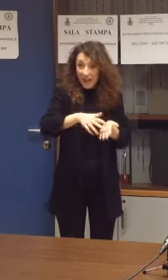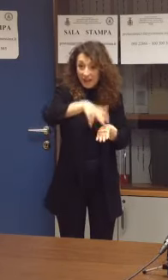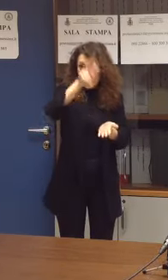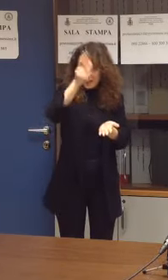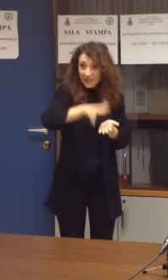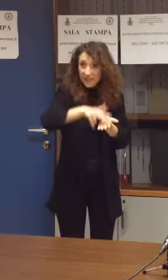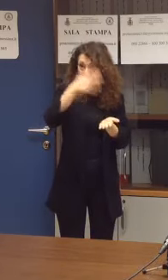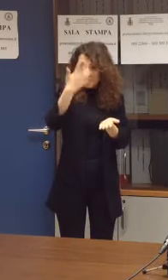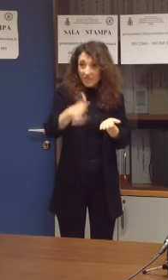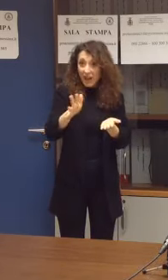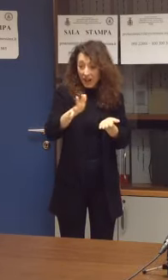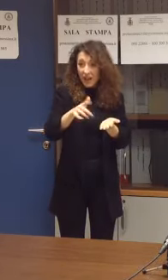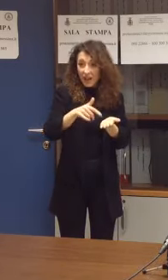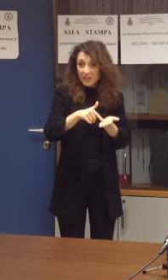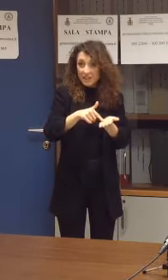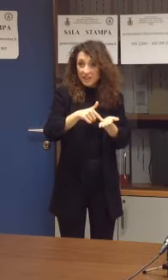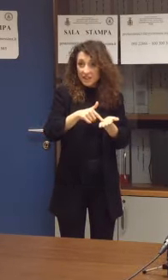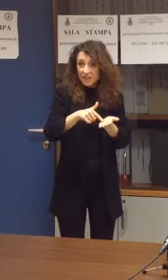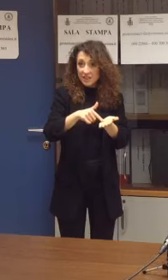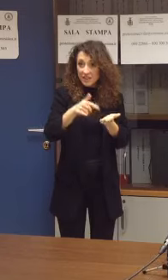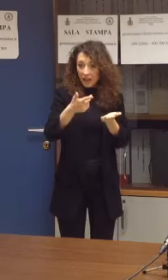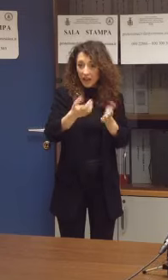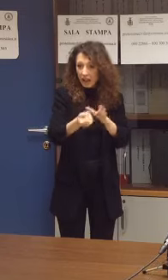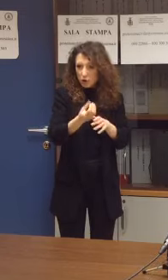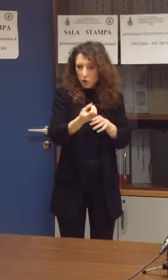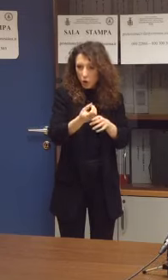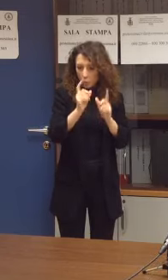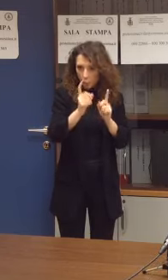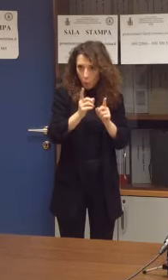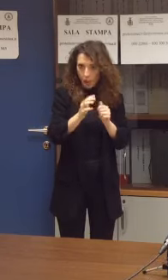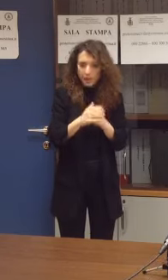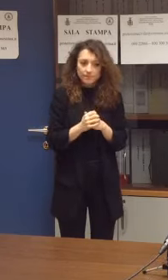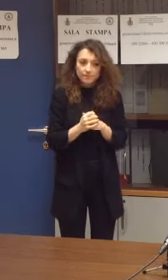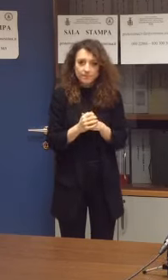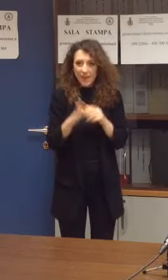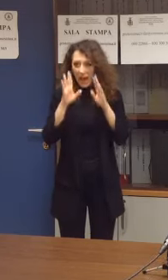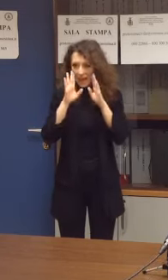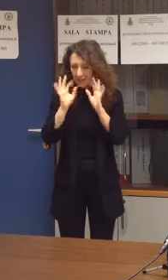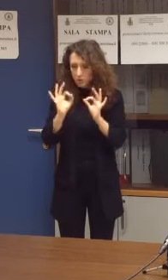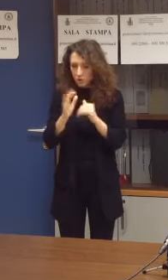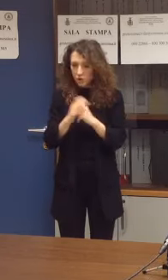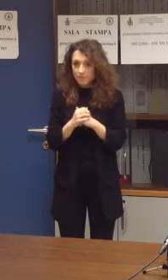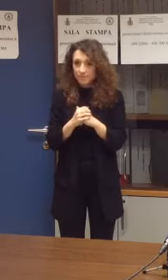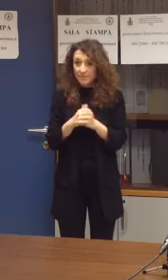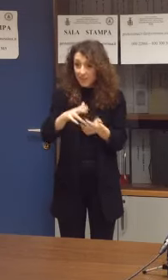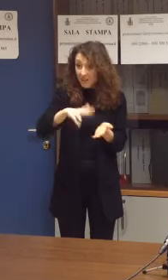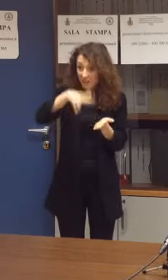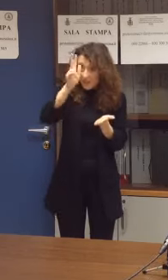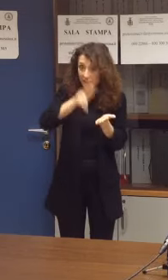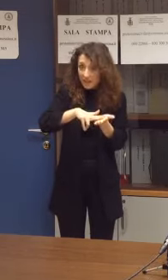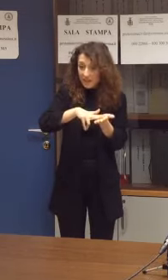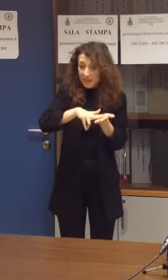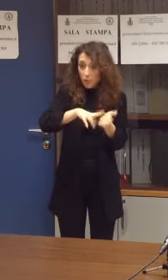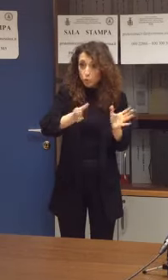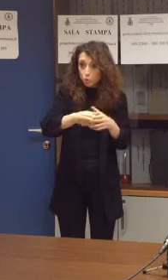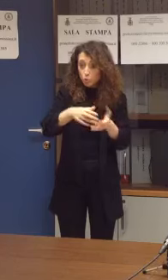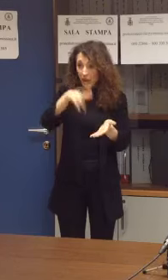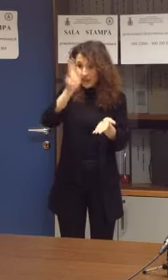individua queste risorse. Attenti a questo fatto, la delibera di